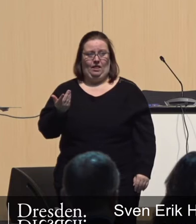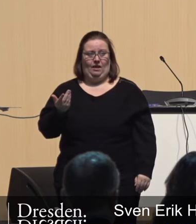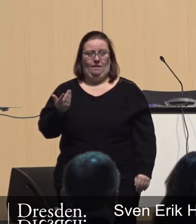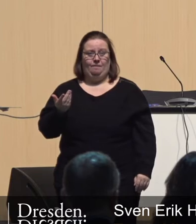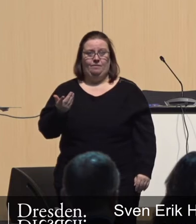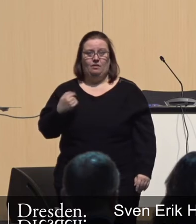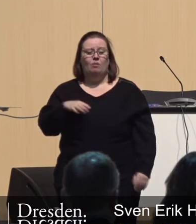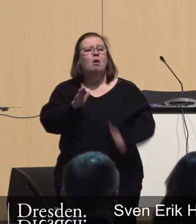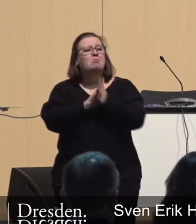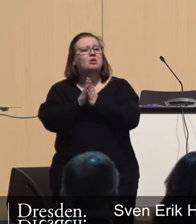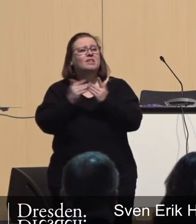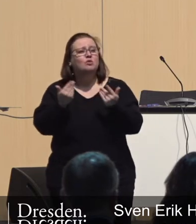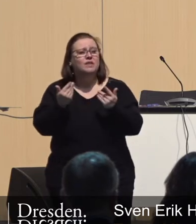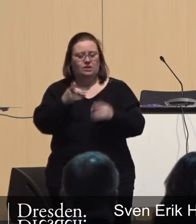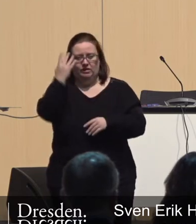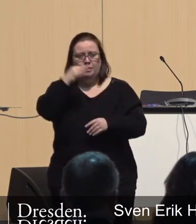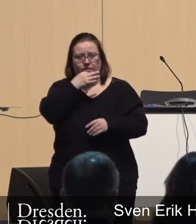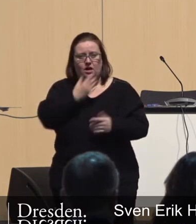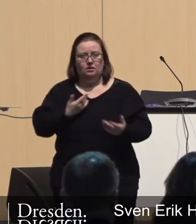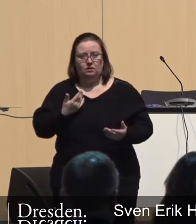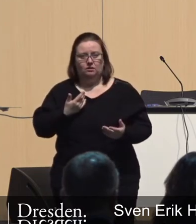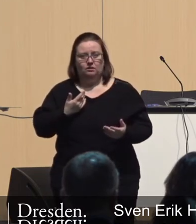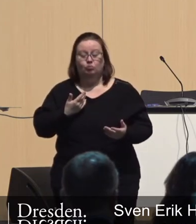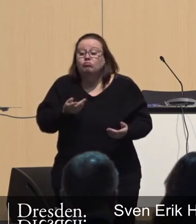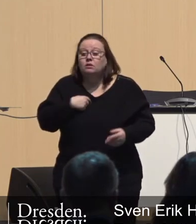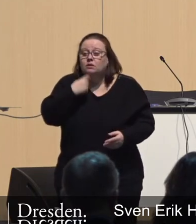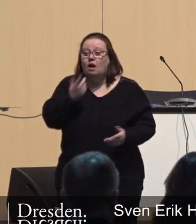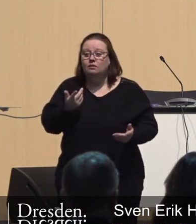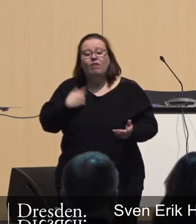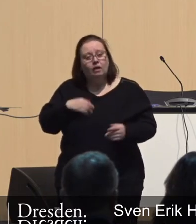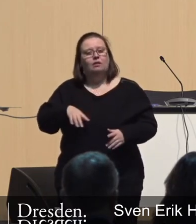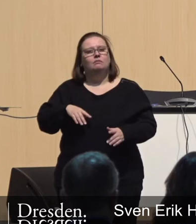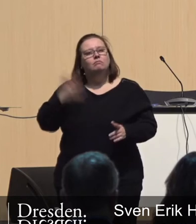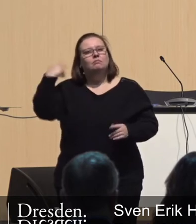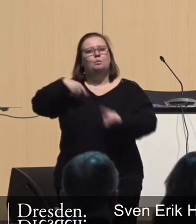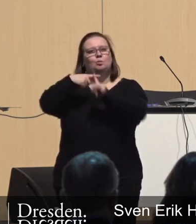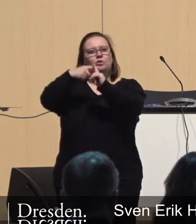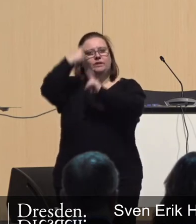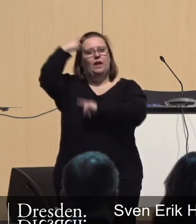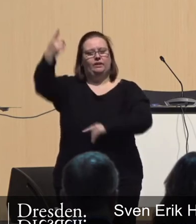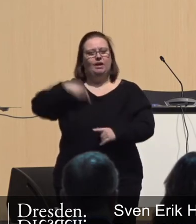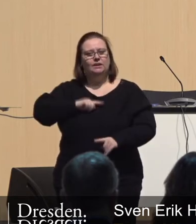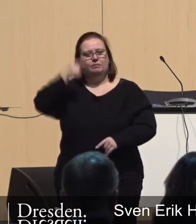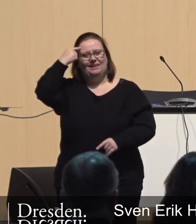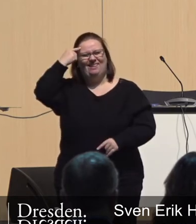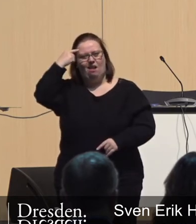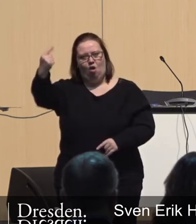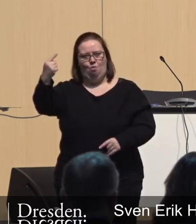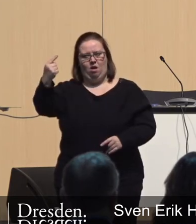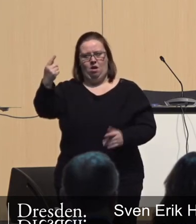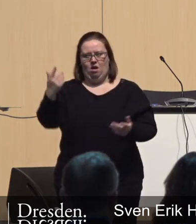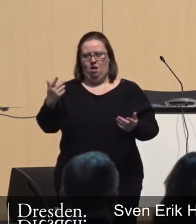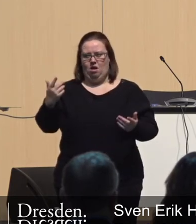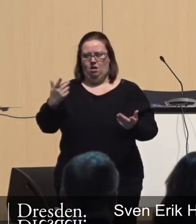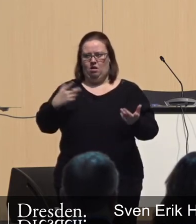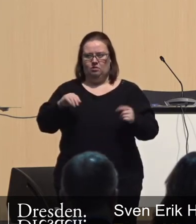Was ist denn dann Ihre Motivation? So, jetzt habe ich gesagt, weil ich an das Gute glaube. Weil ich daran glaube, dass wir nicht